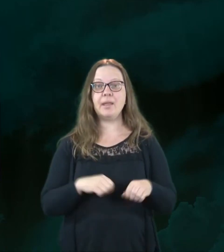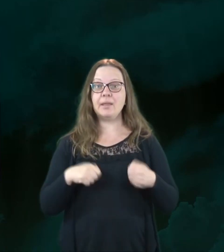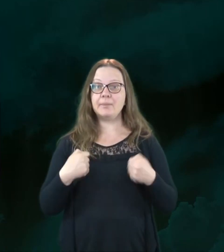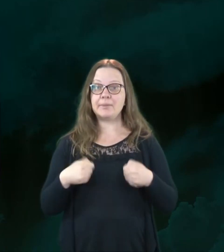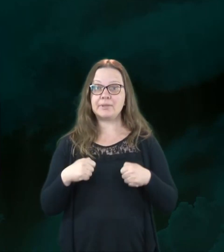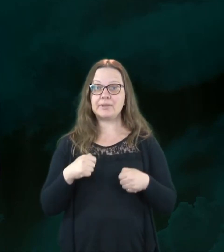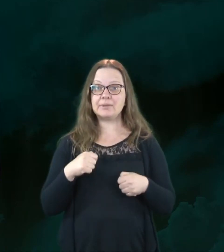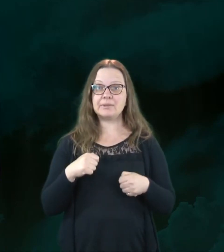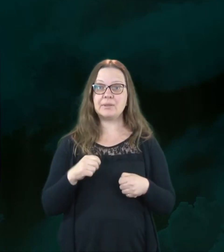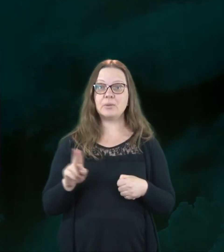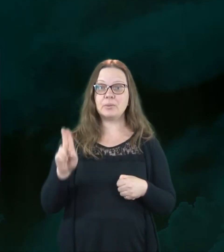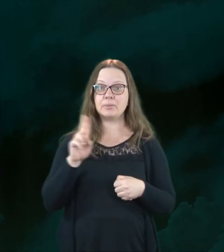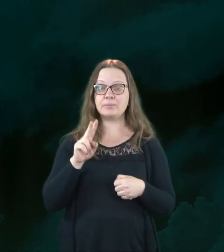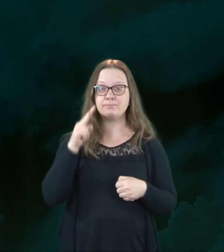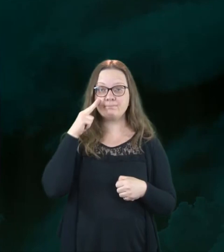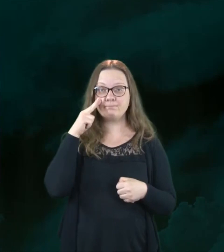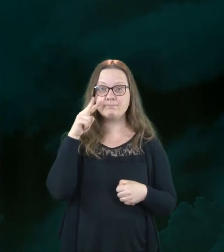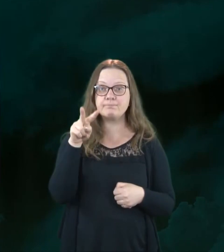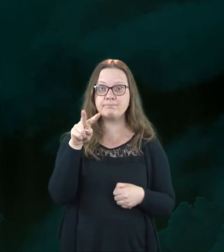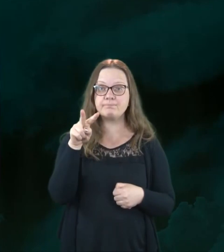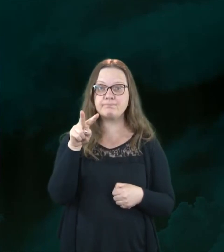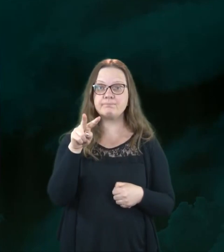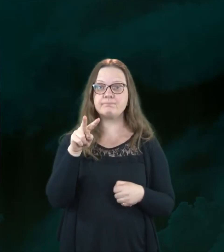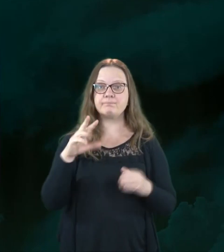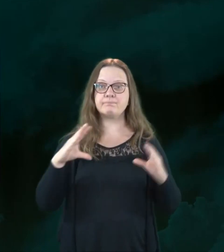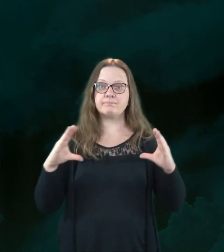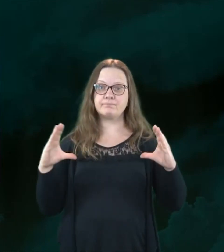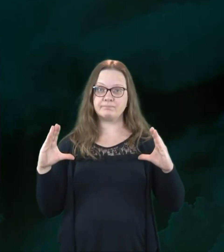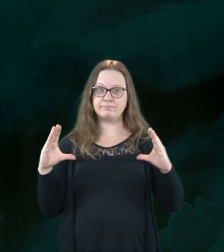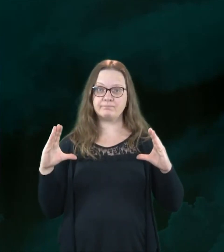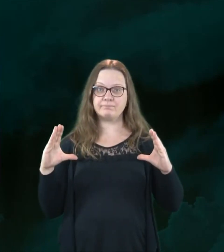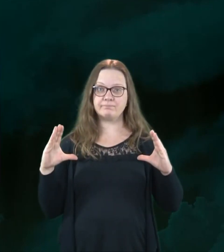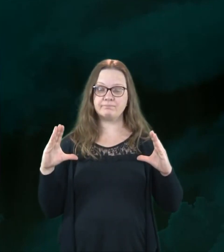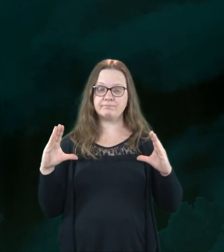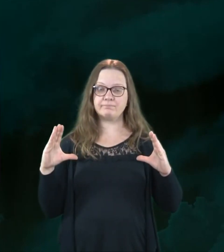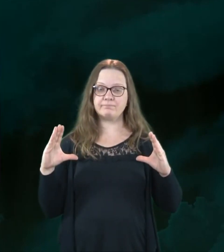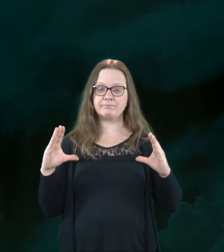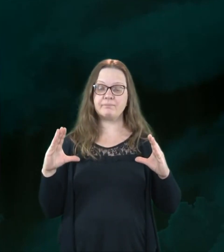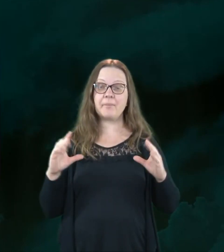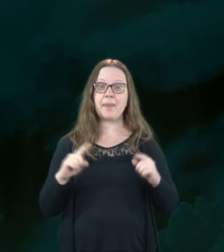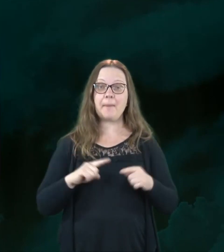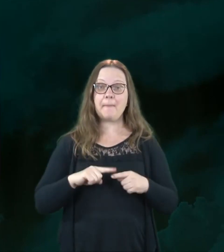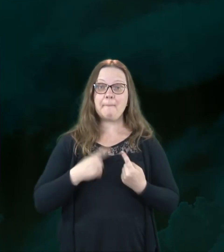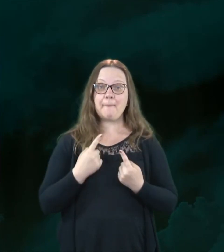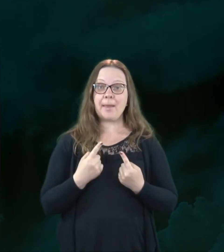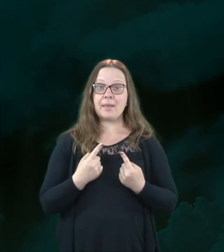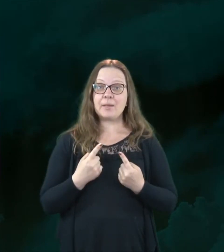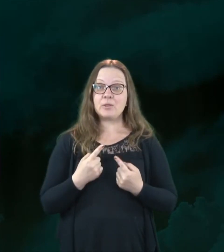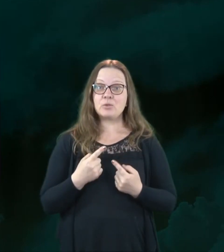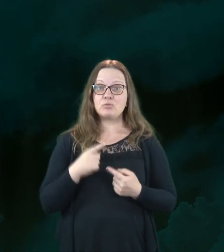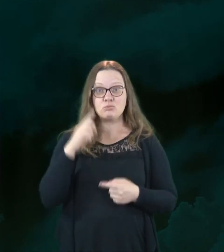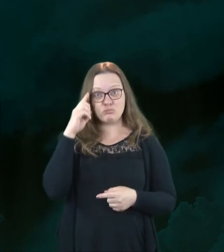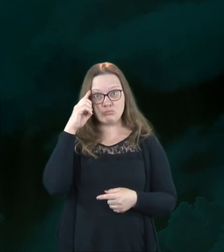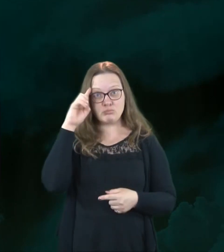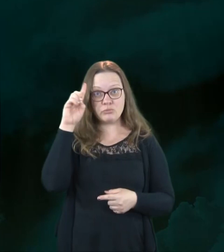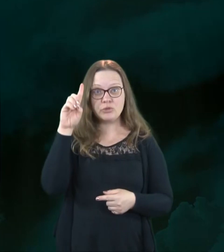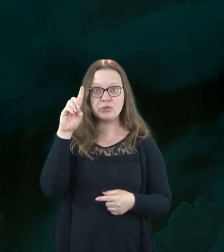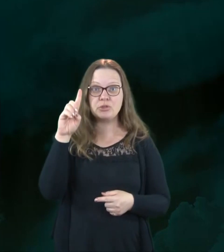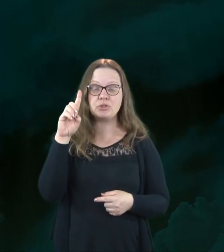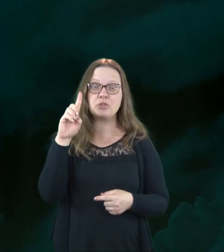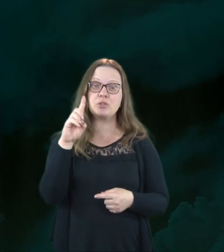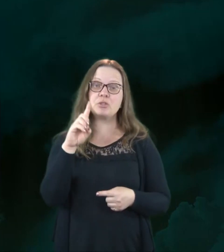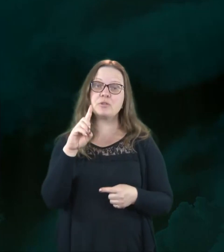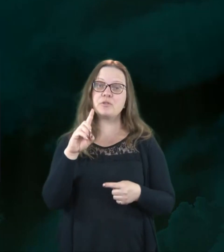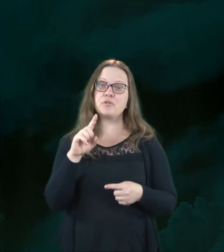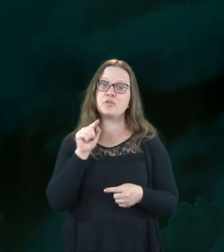é, então a palavra vai embora. Mas um dia, você creu na palavra, quer dizer, você recebeu, você ouviu